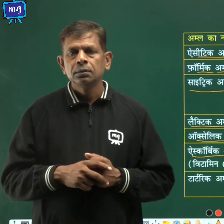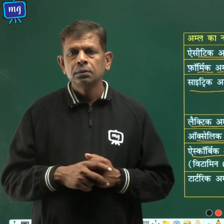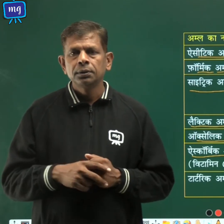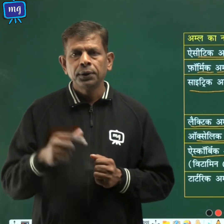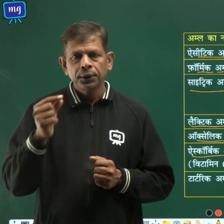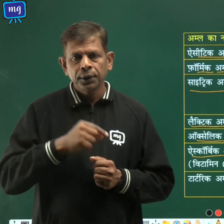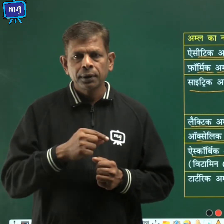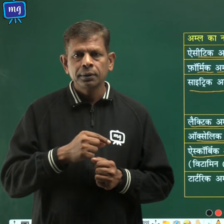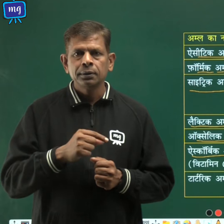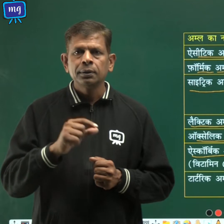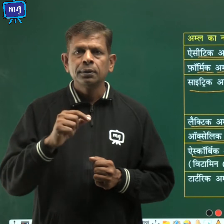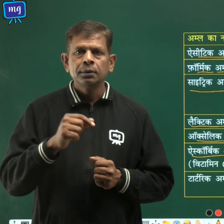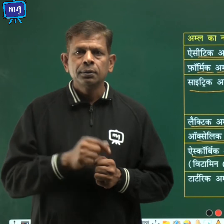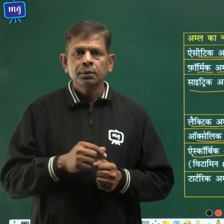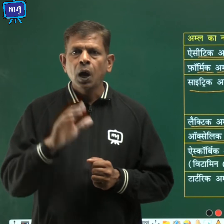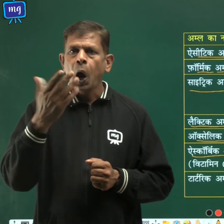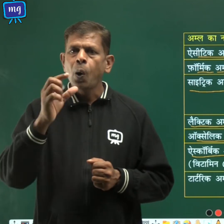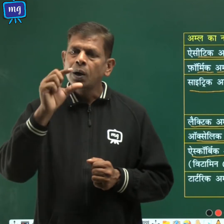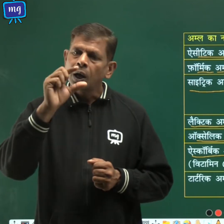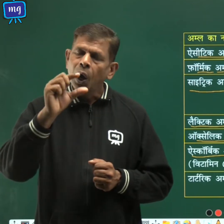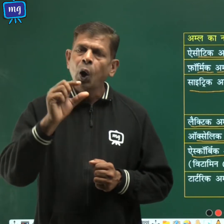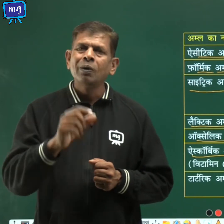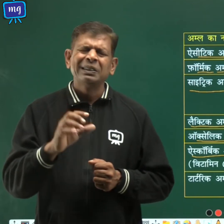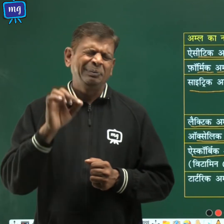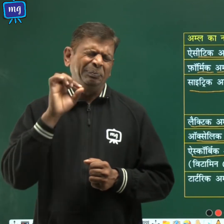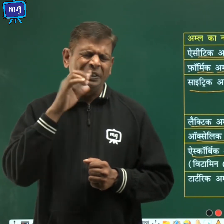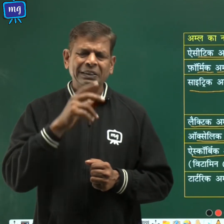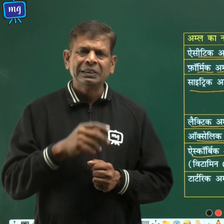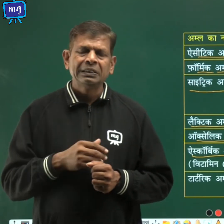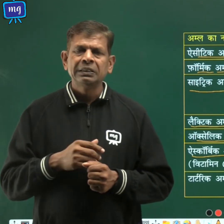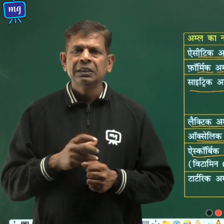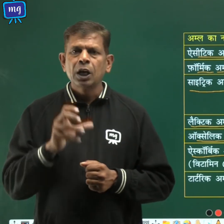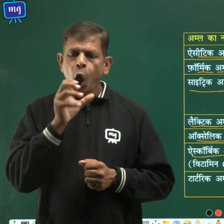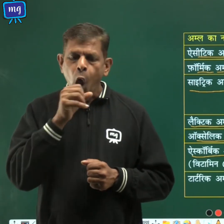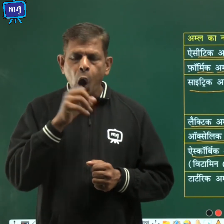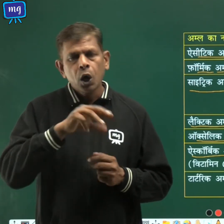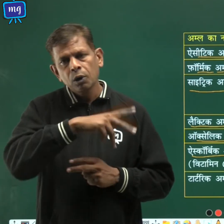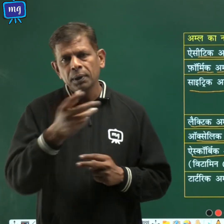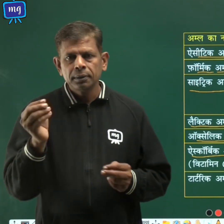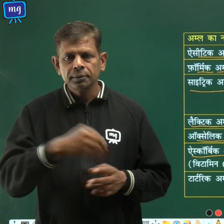ये आंवला और सिट्रस फल, खट्टे फलों में पाया जाता है।